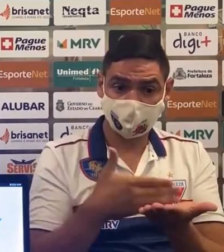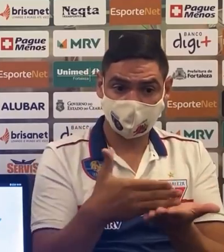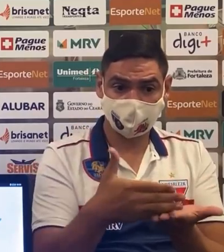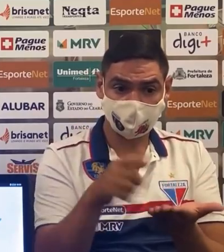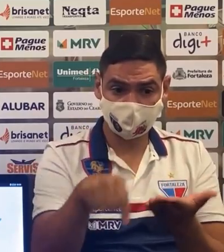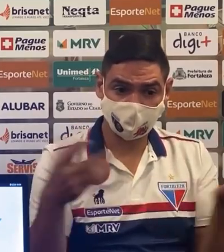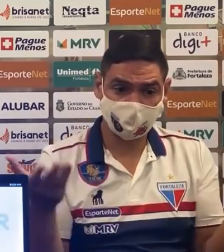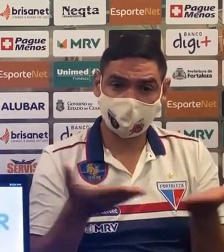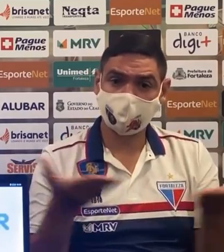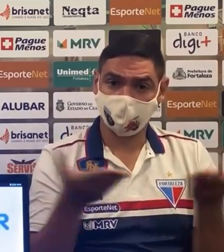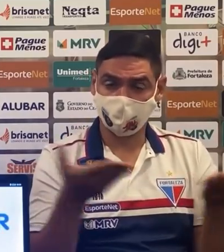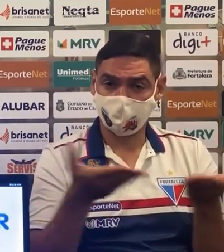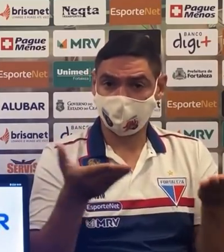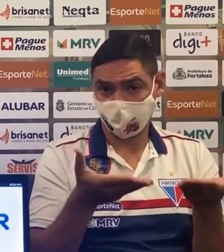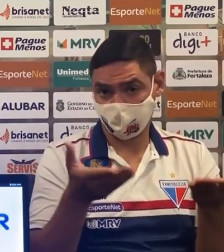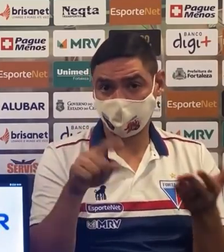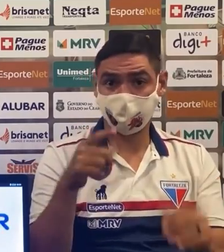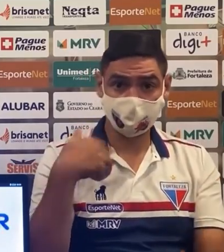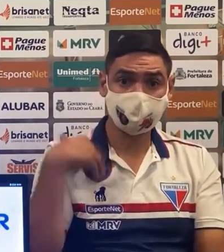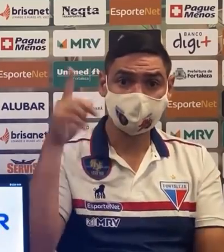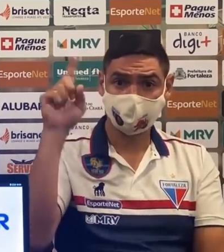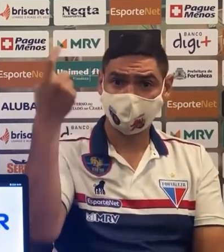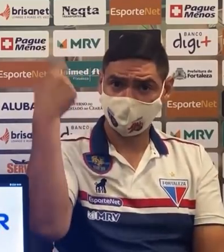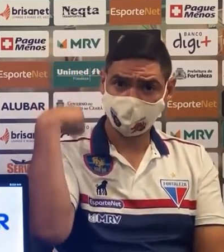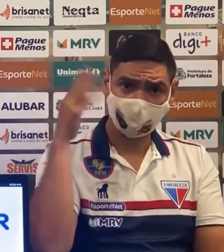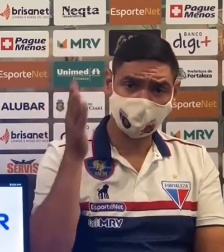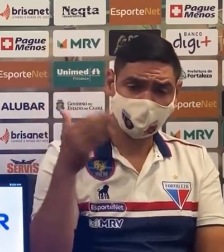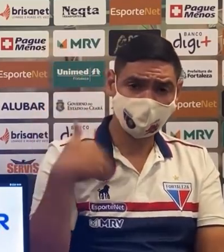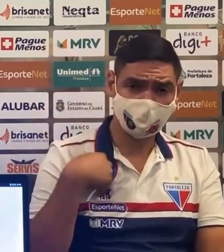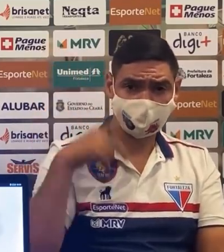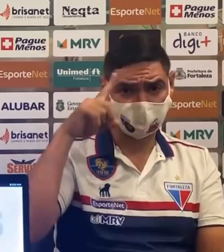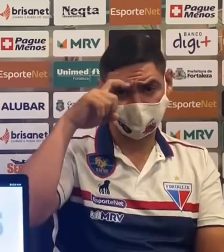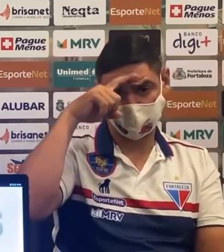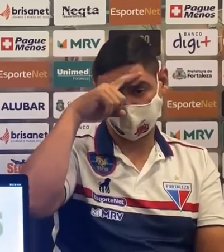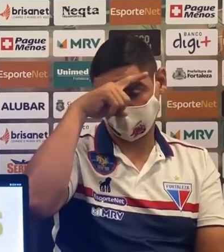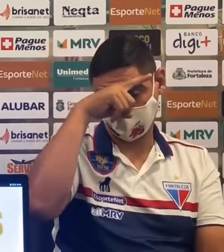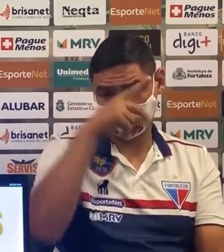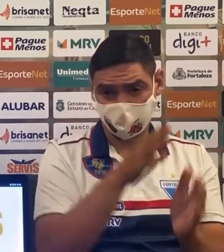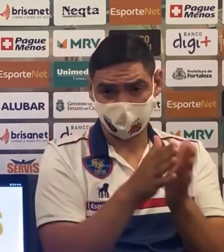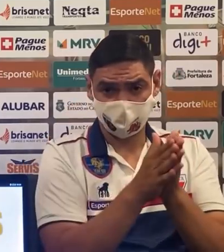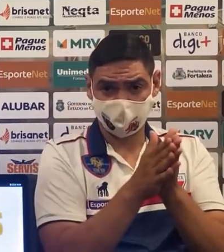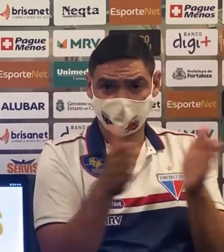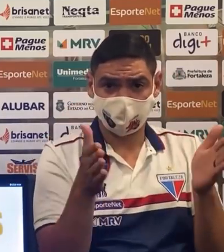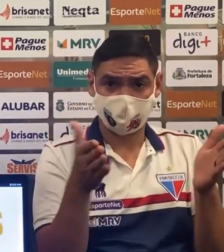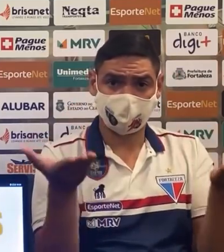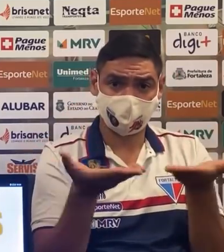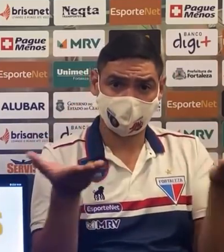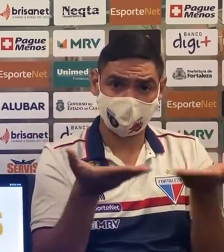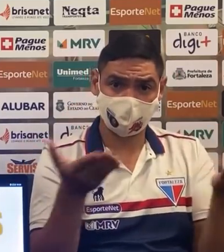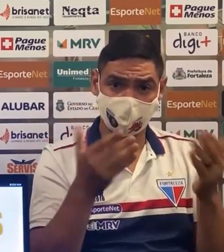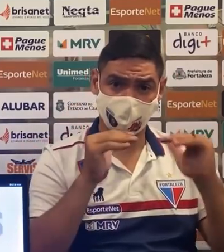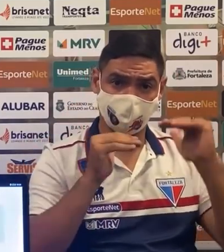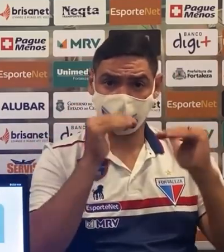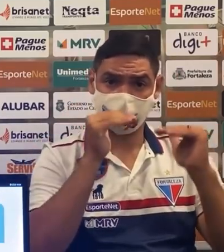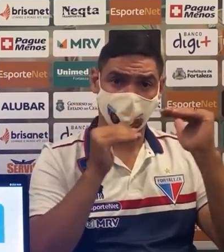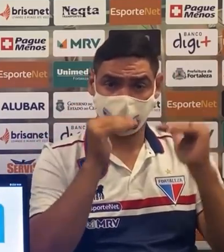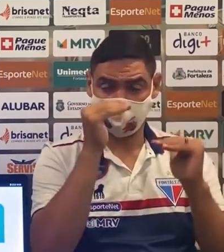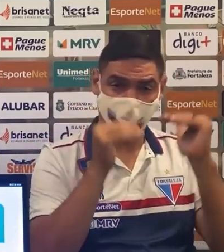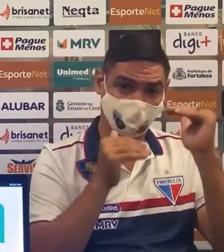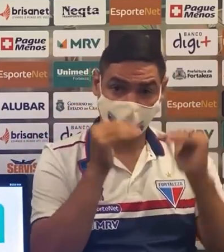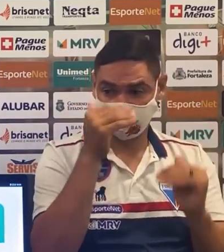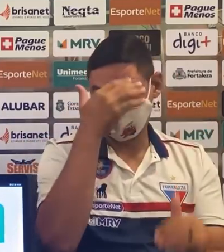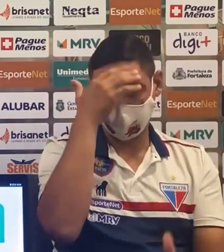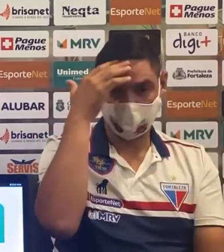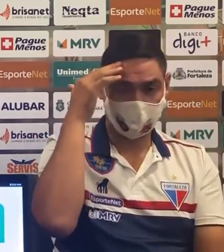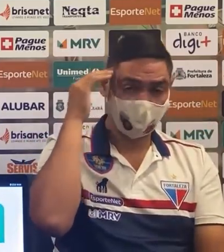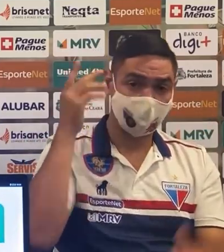trabalhar, então já passei por momentos muito difíceis e é um momento difícil, eu tenho que ter equilíbrio, tenho que